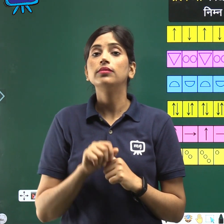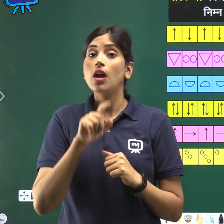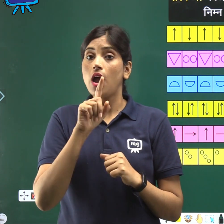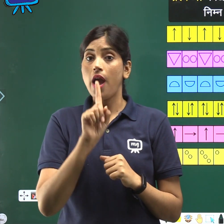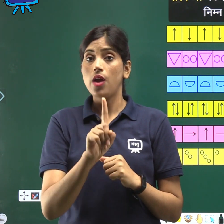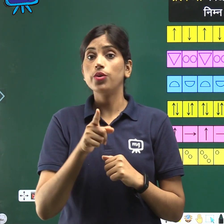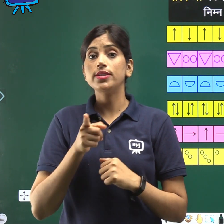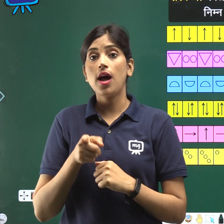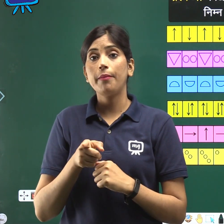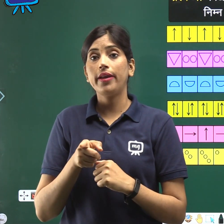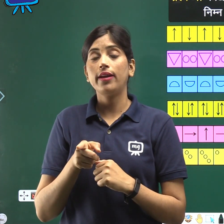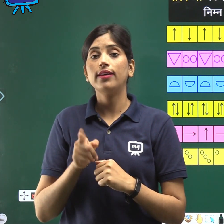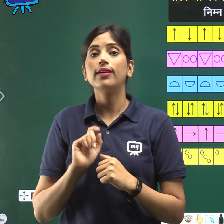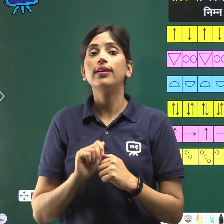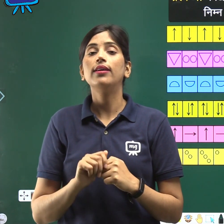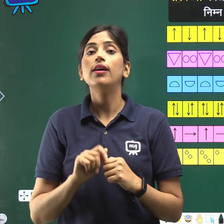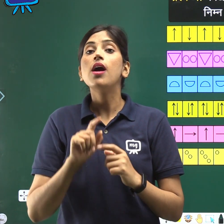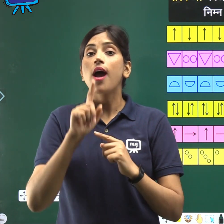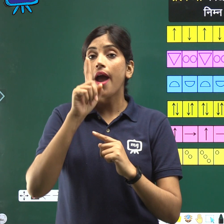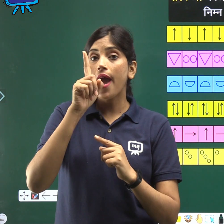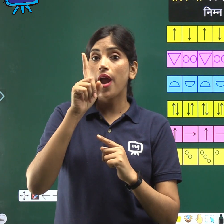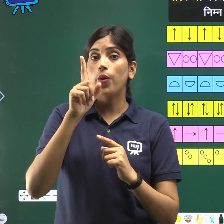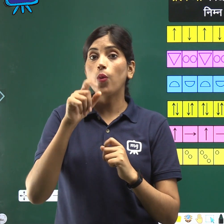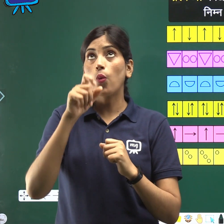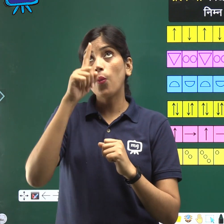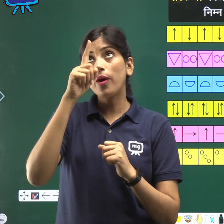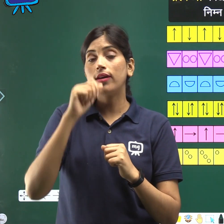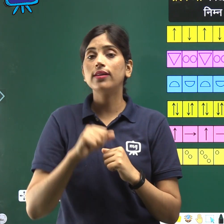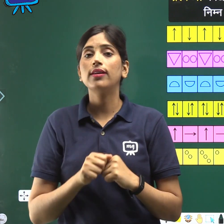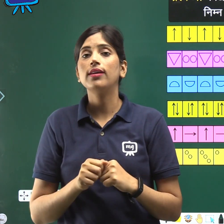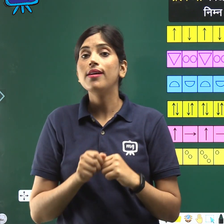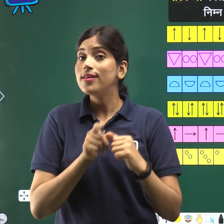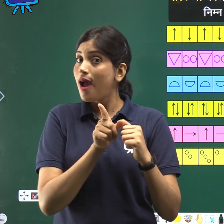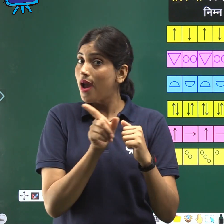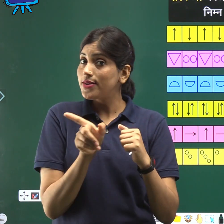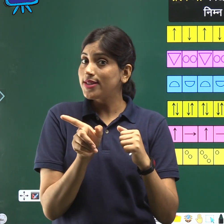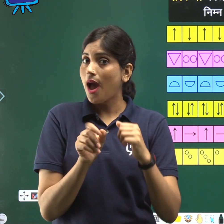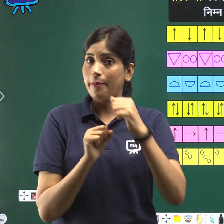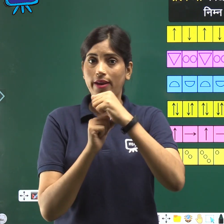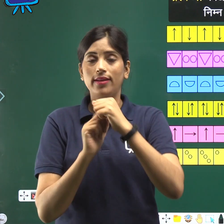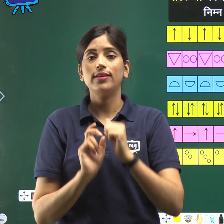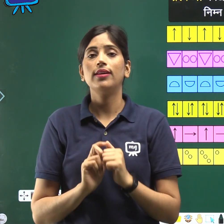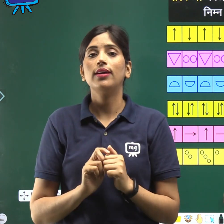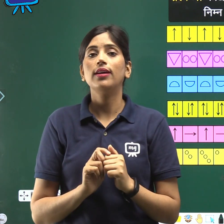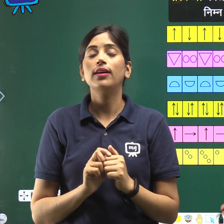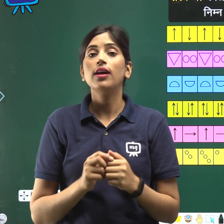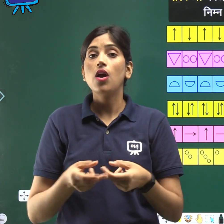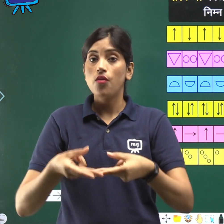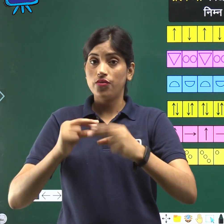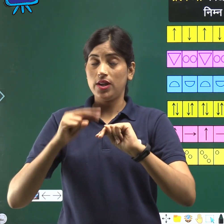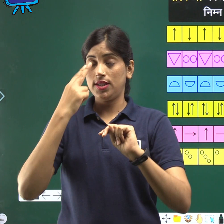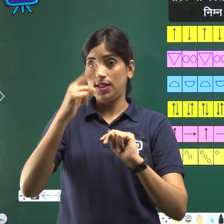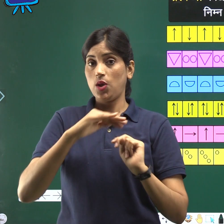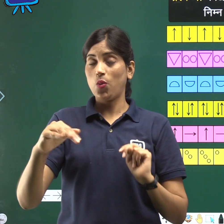एरो सामने, एरो ऊपर, एरो सामने। फिर नीचे